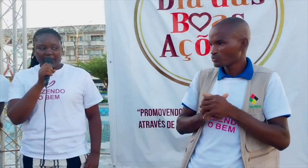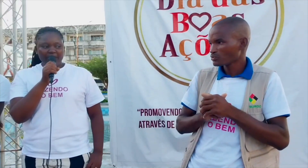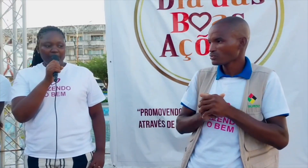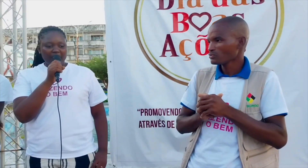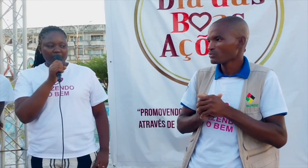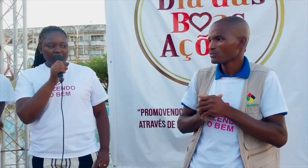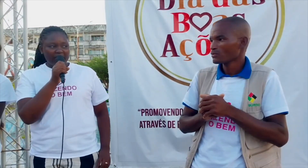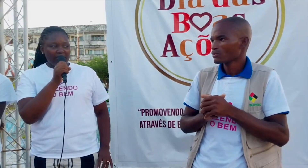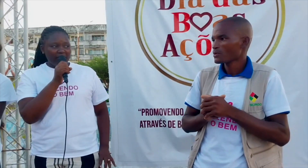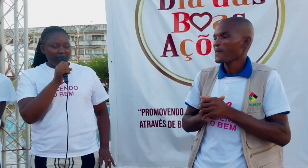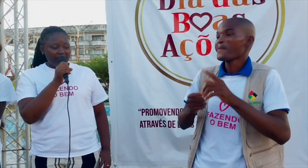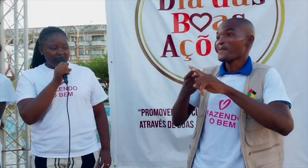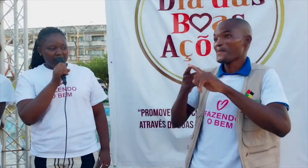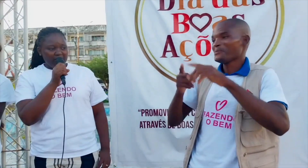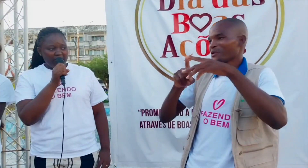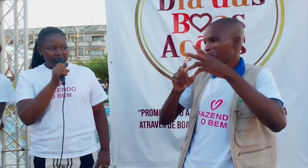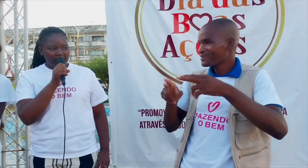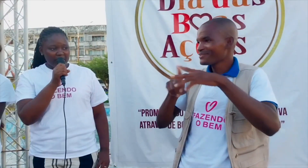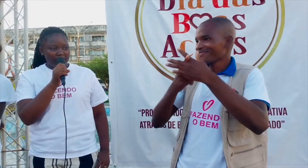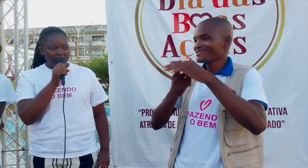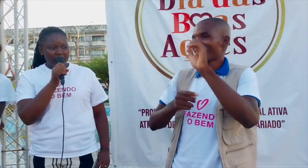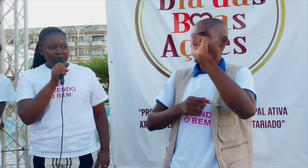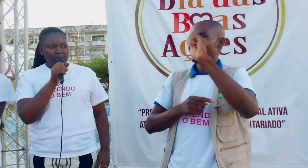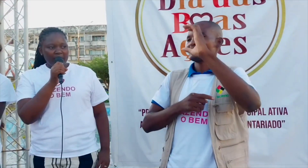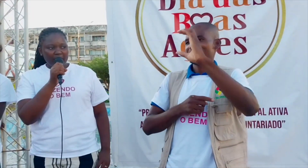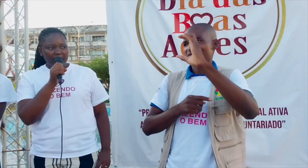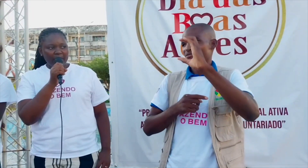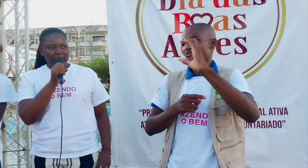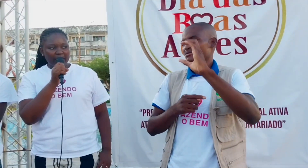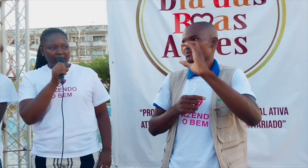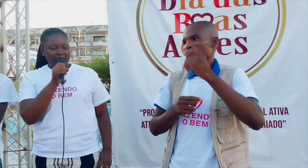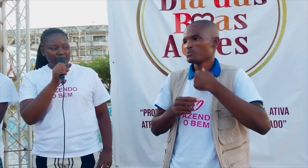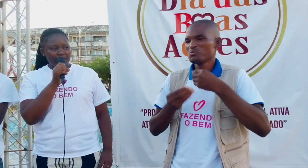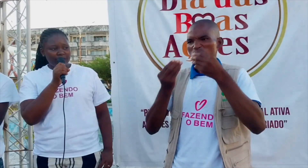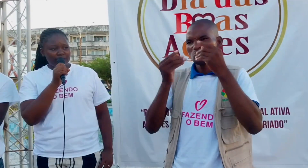também está formado na área de eletricidade, mecânica, autos.